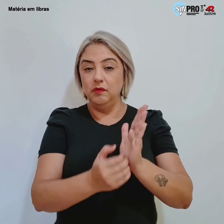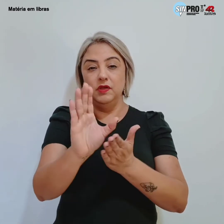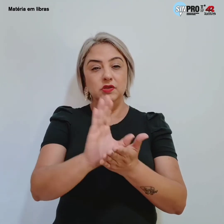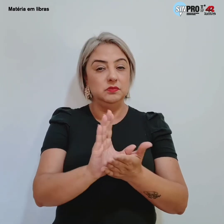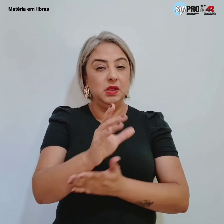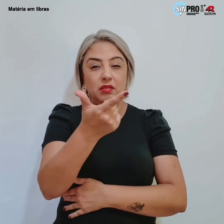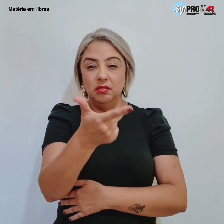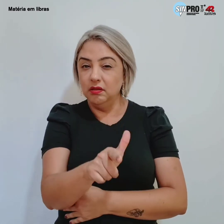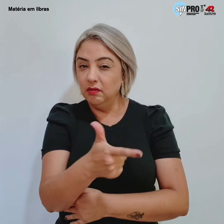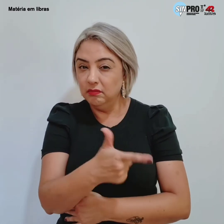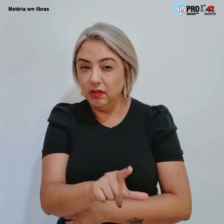cada vez mais.